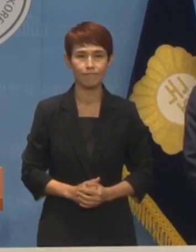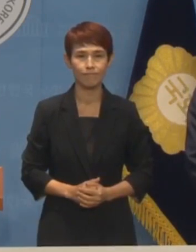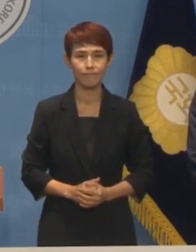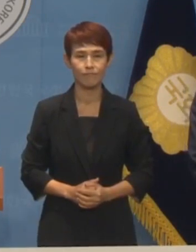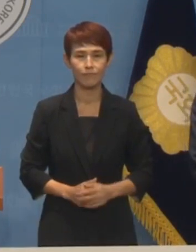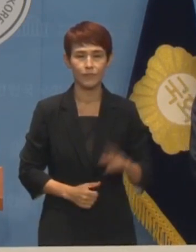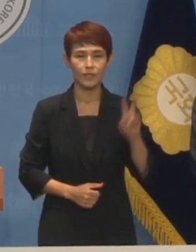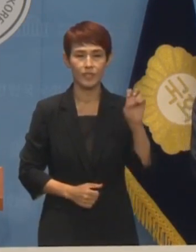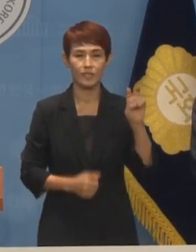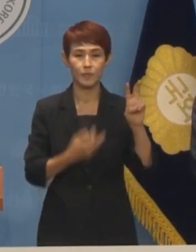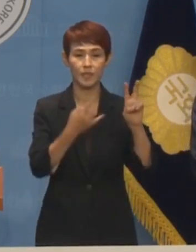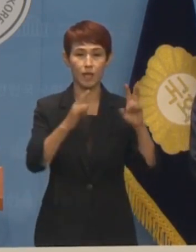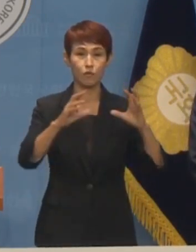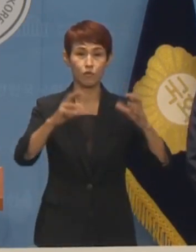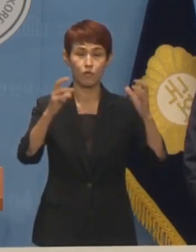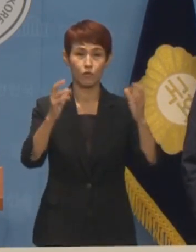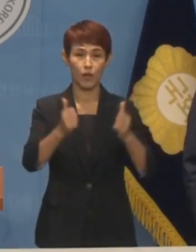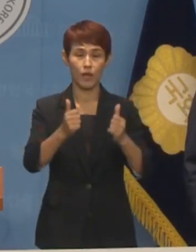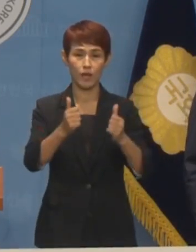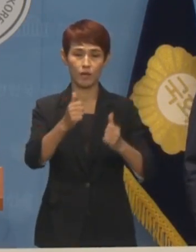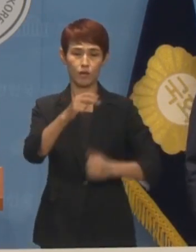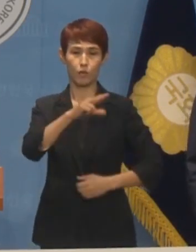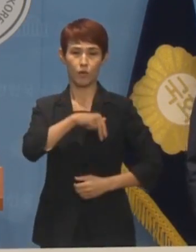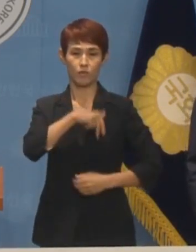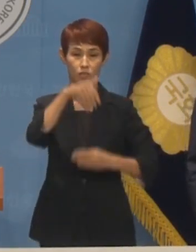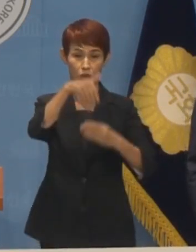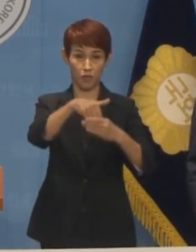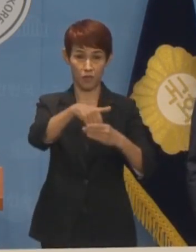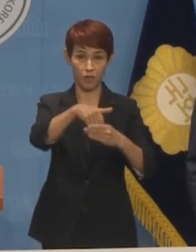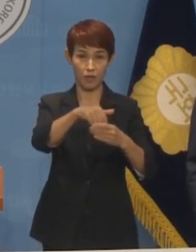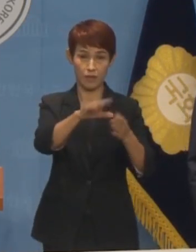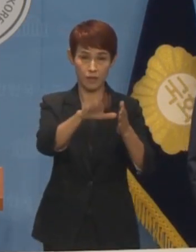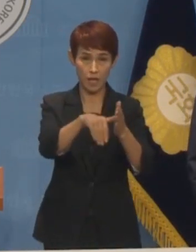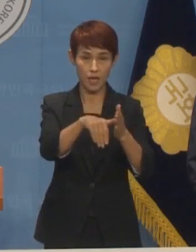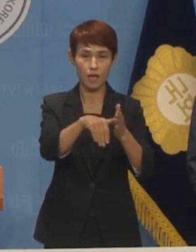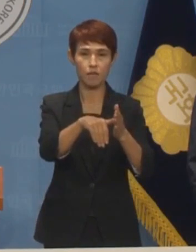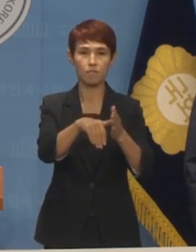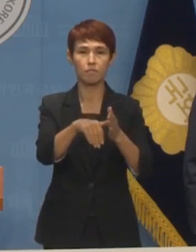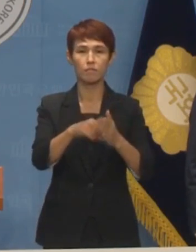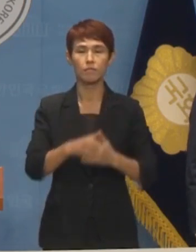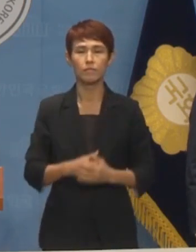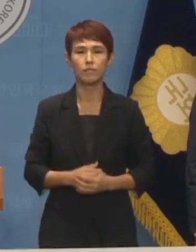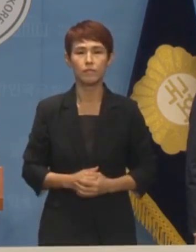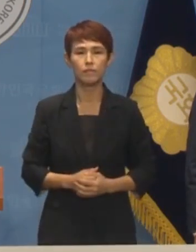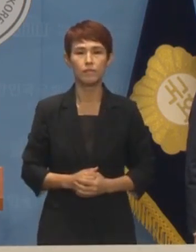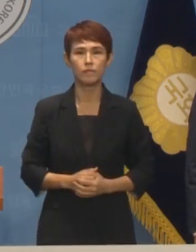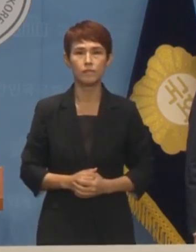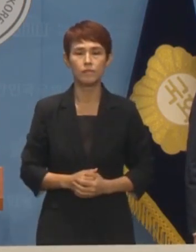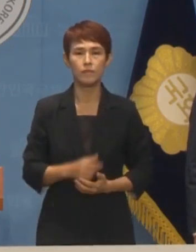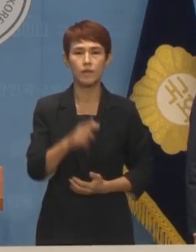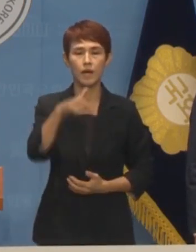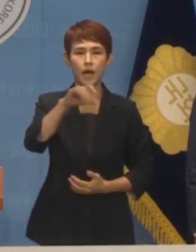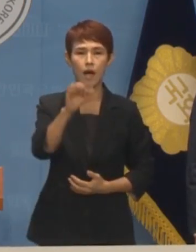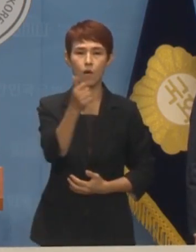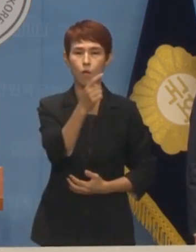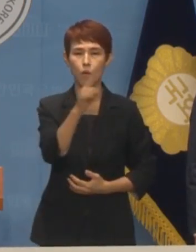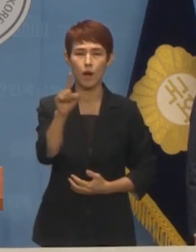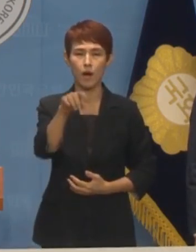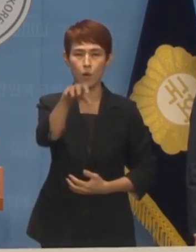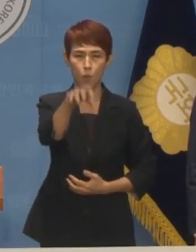제22대 국회의원 선거를 앞두고 두 차례에 걸쳐 같은 당 소속의 강화군